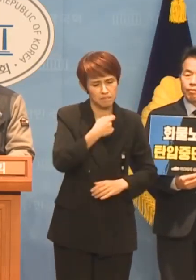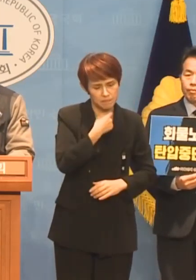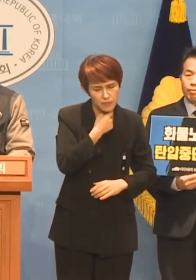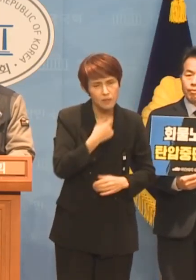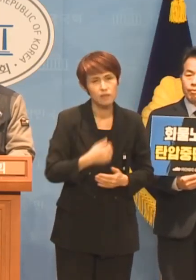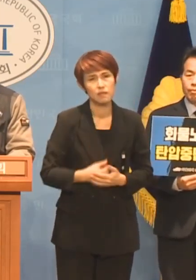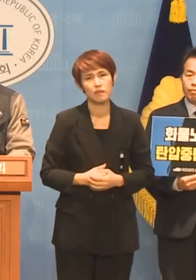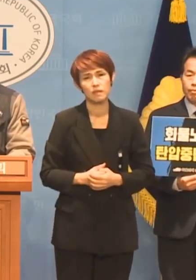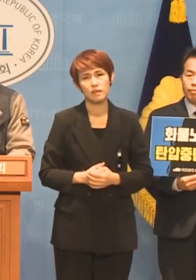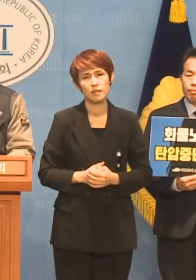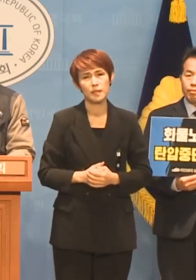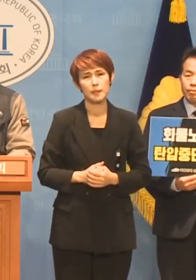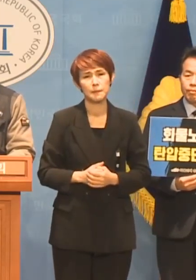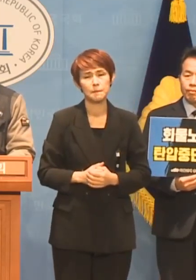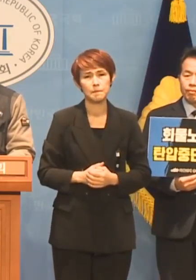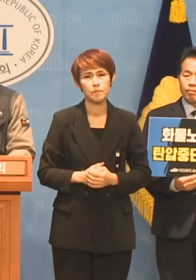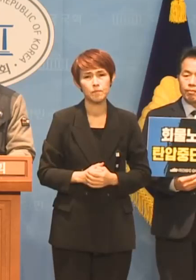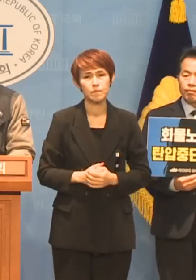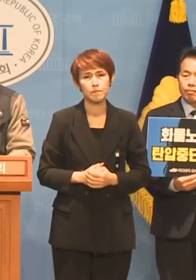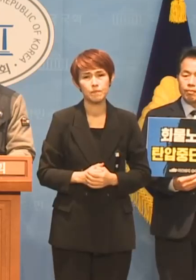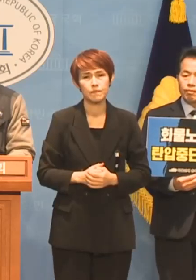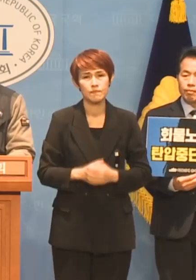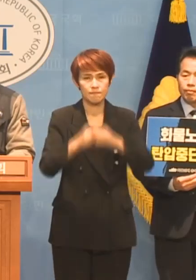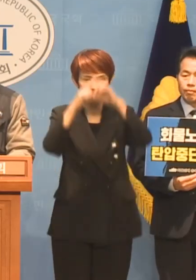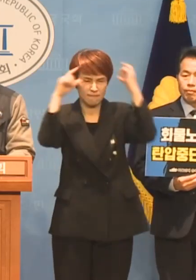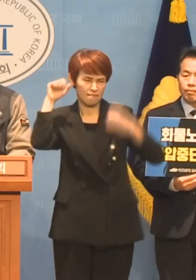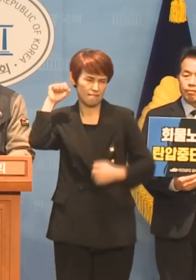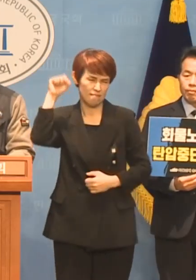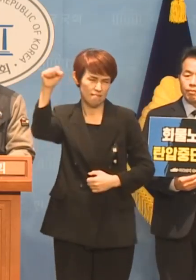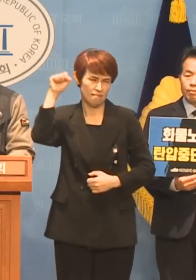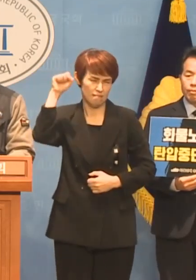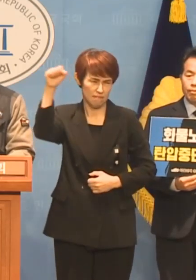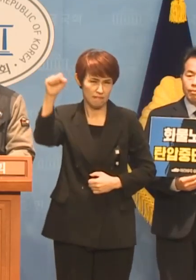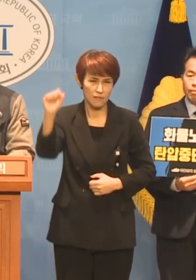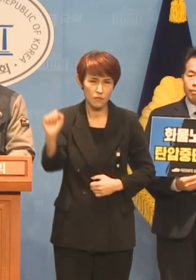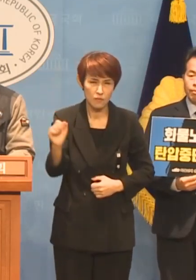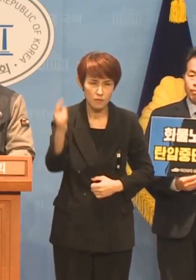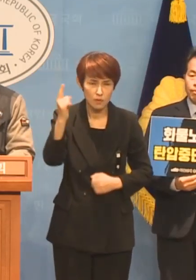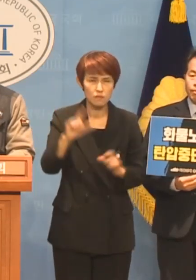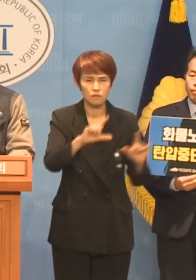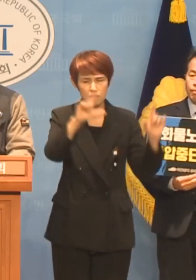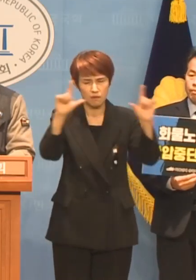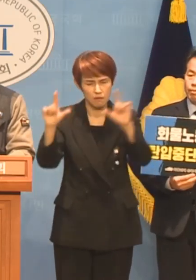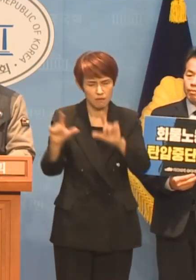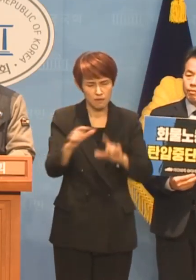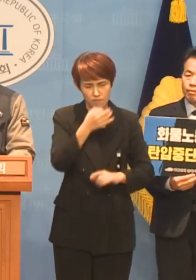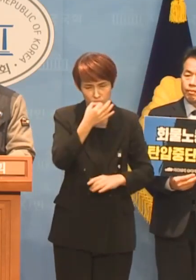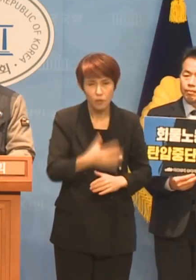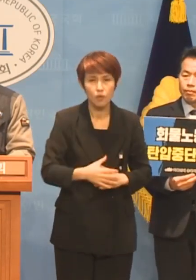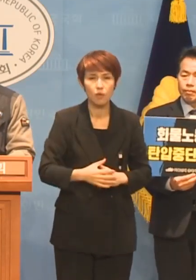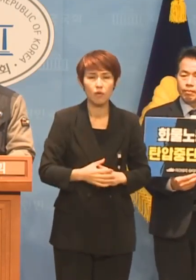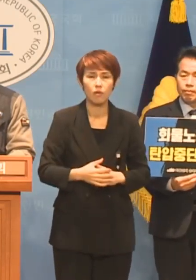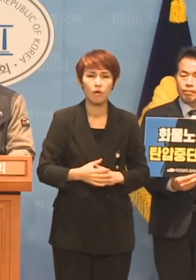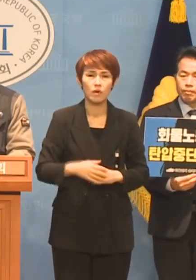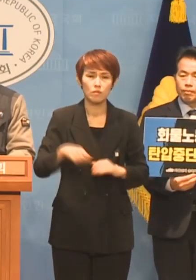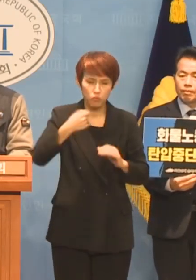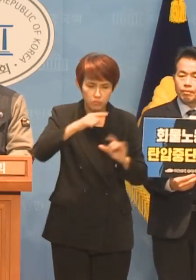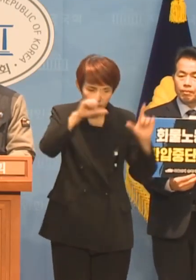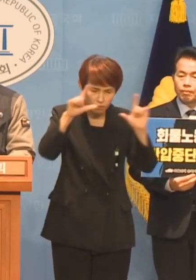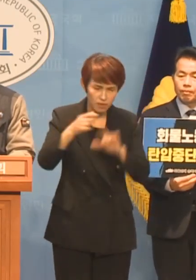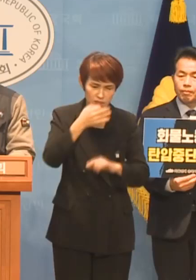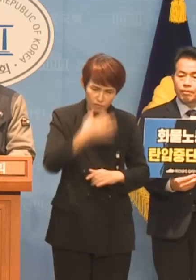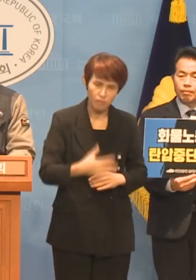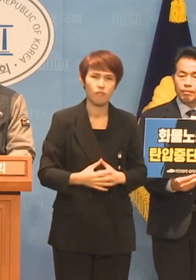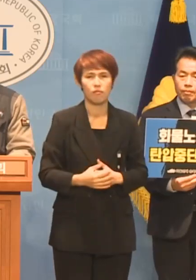소망입니다. 길고 긴 파업으로 인해 점점 일상이 무너지고 이대로 지속된다면 당장 생계가 막막한